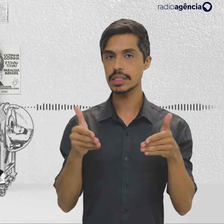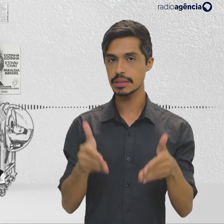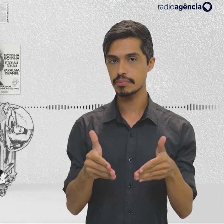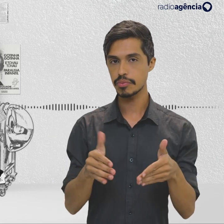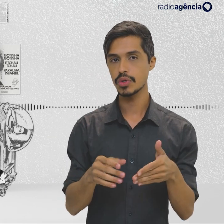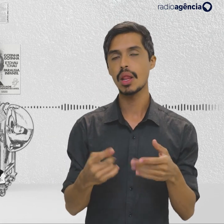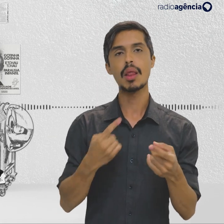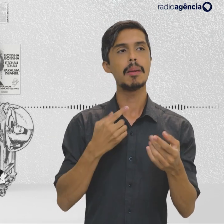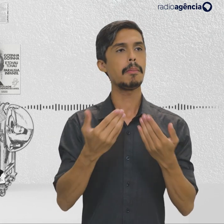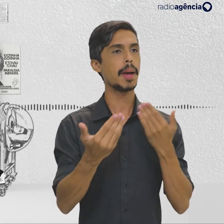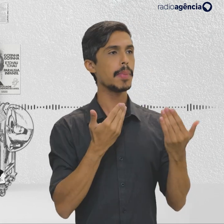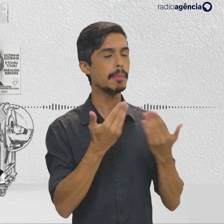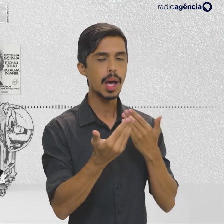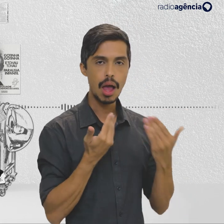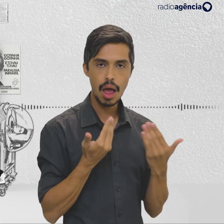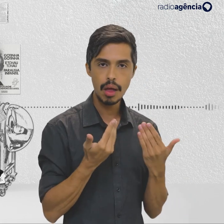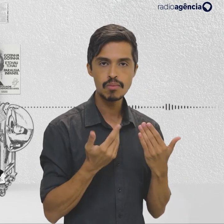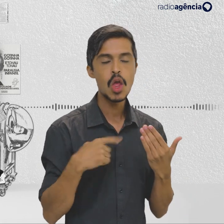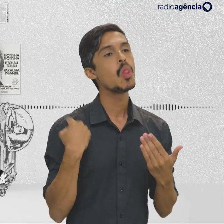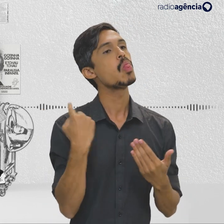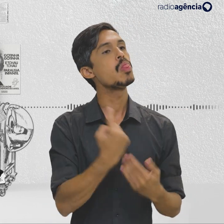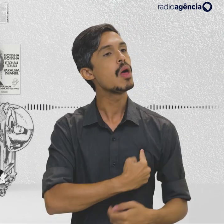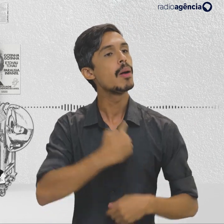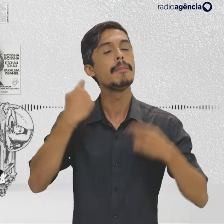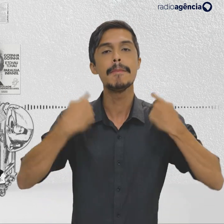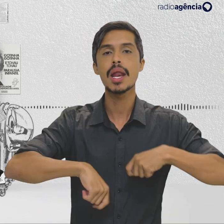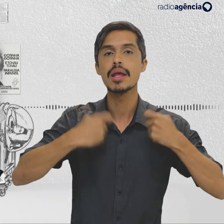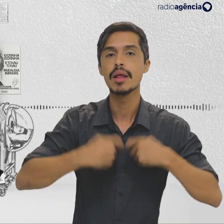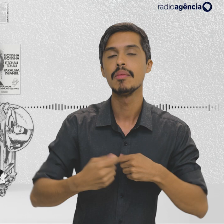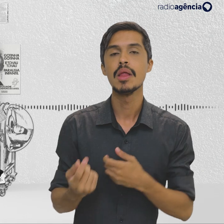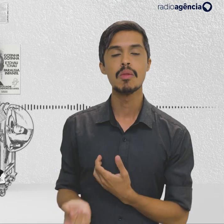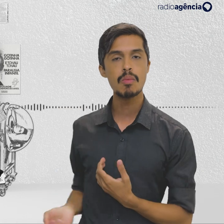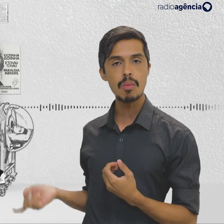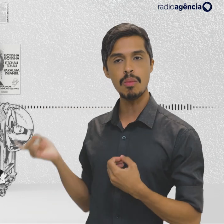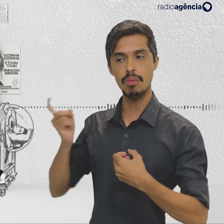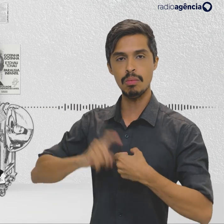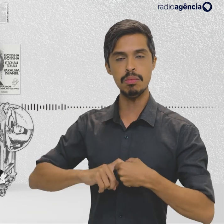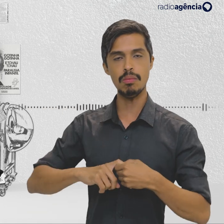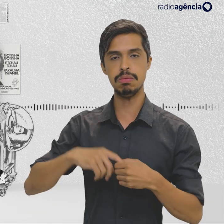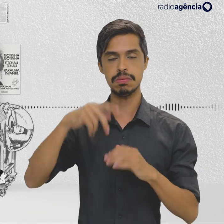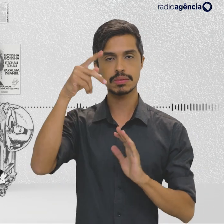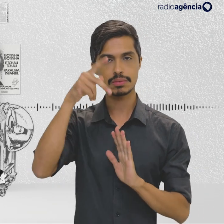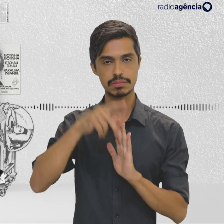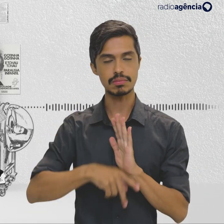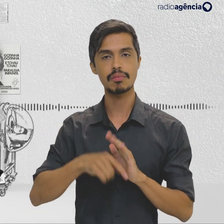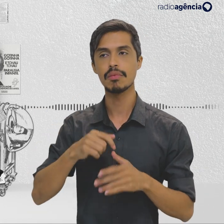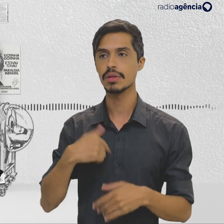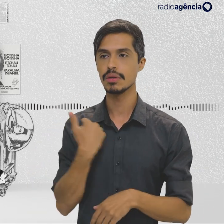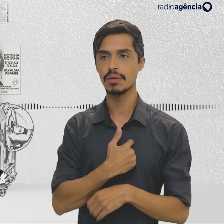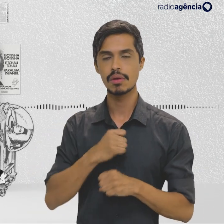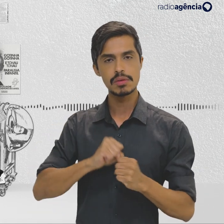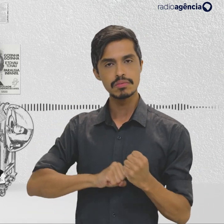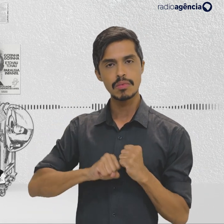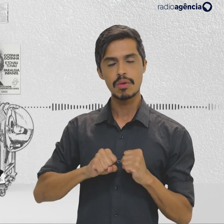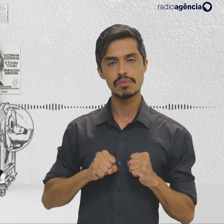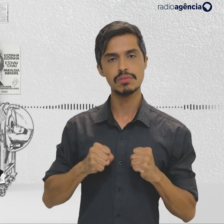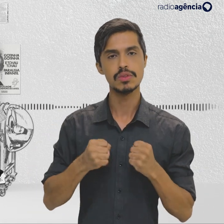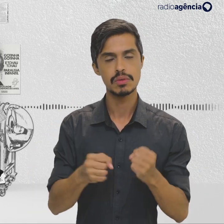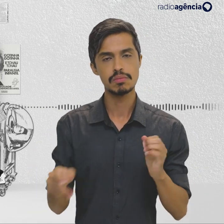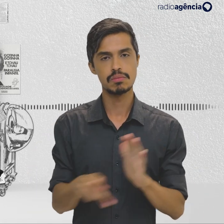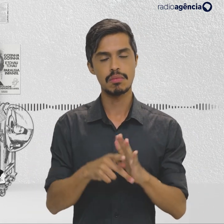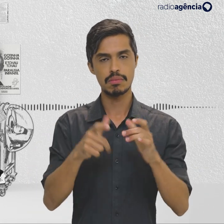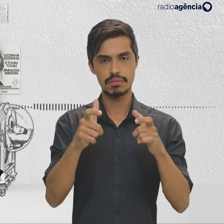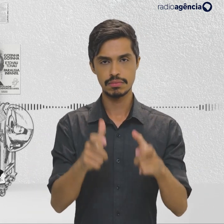participa discute nós temos que resgatar o protagonismo do